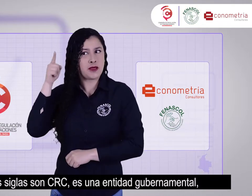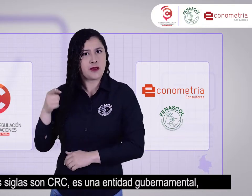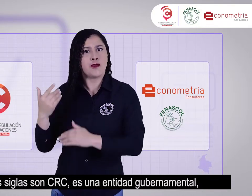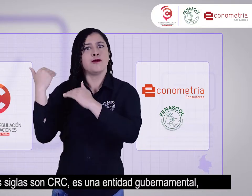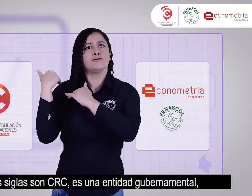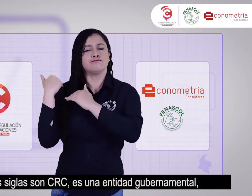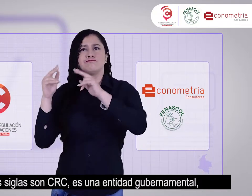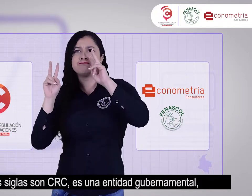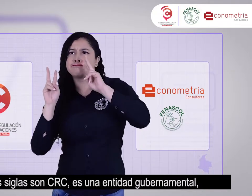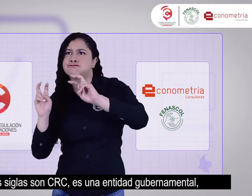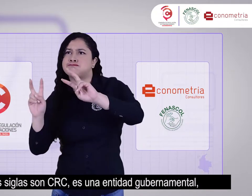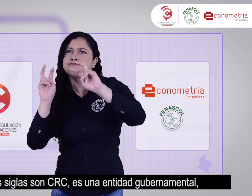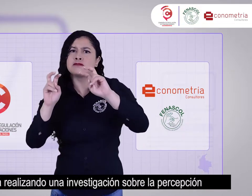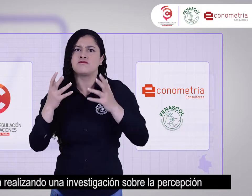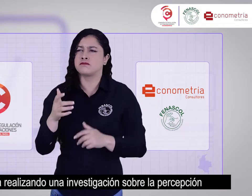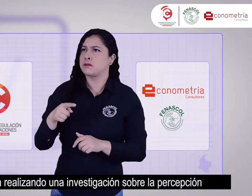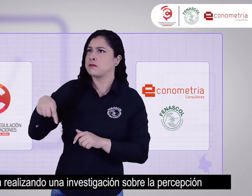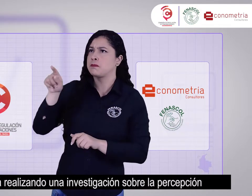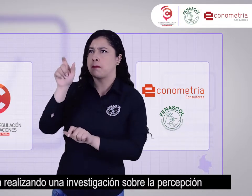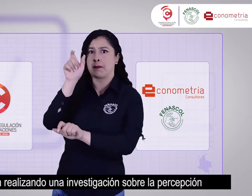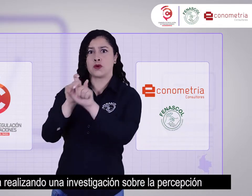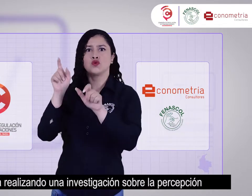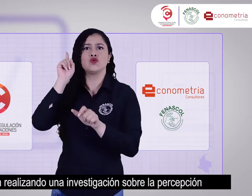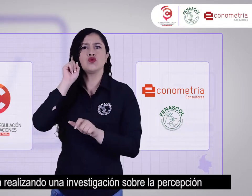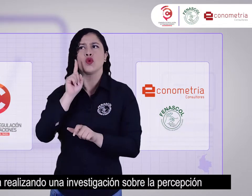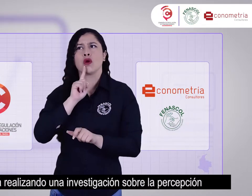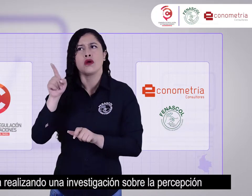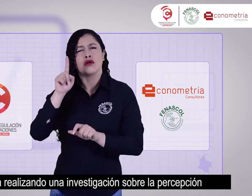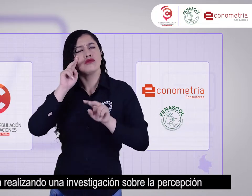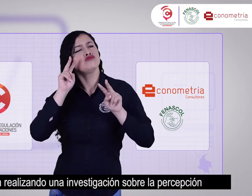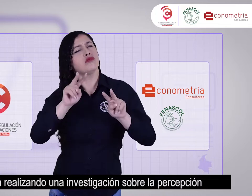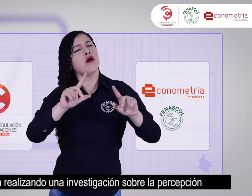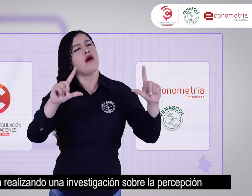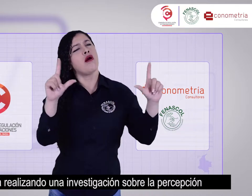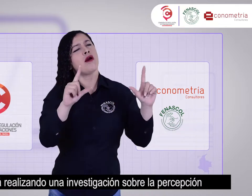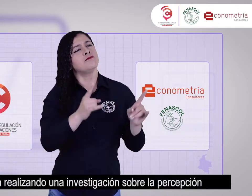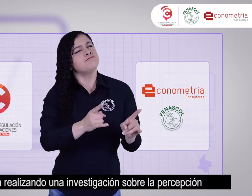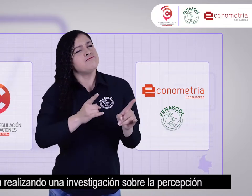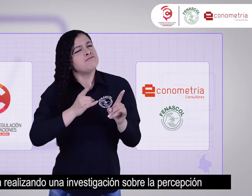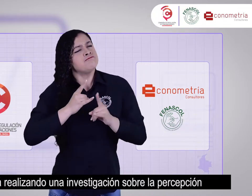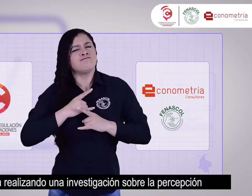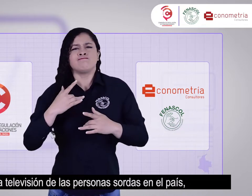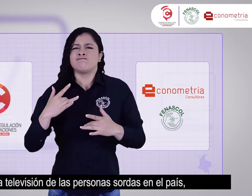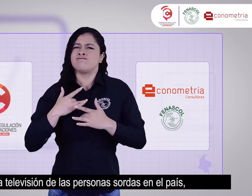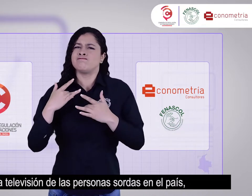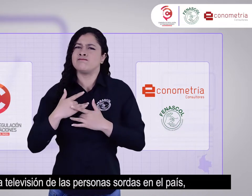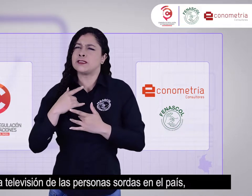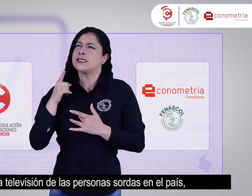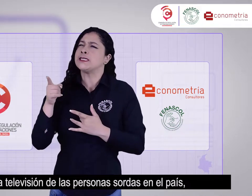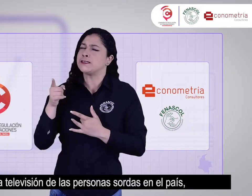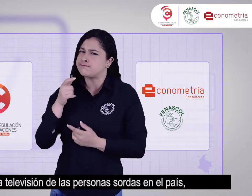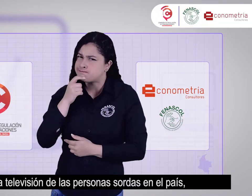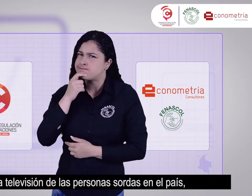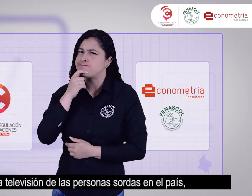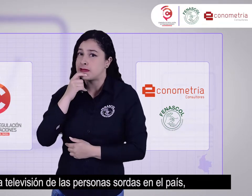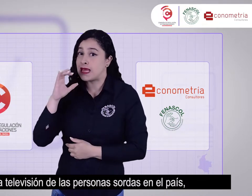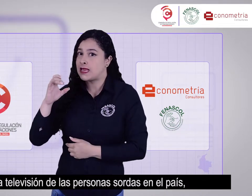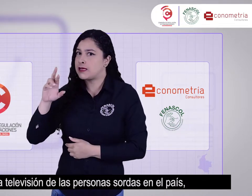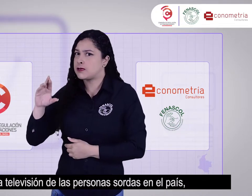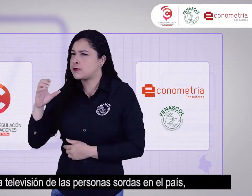gubernamental que está realizando una investigación sobre la percepción de la televisión de las personas sordas